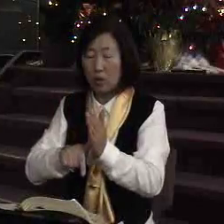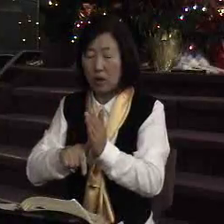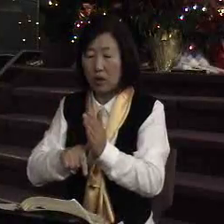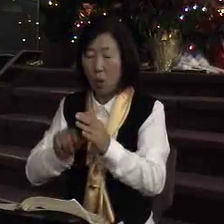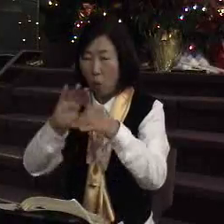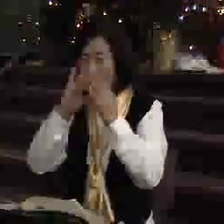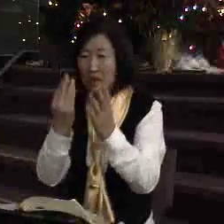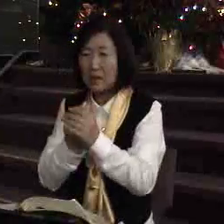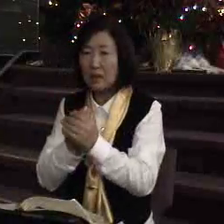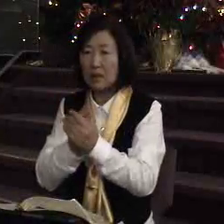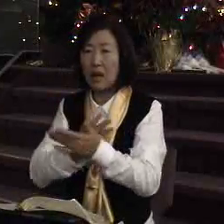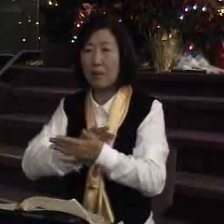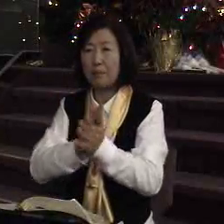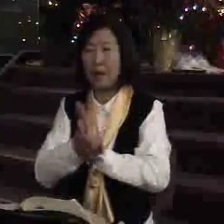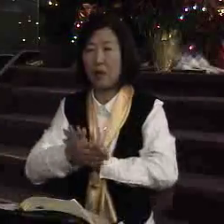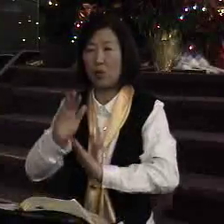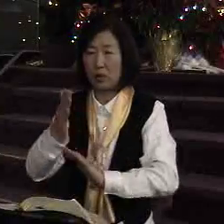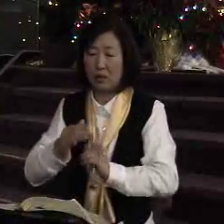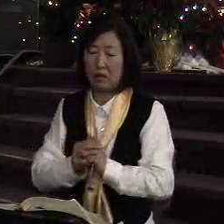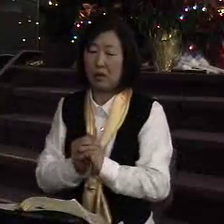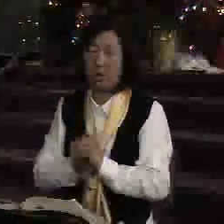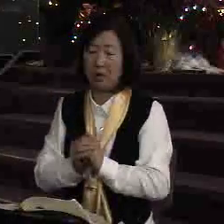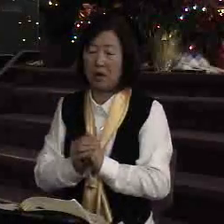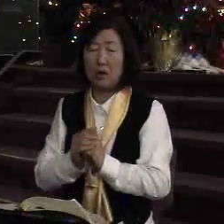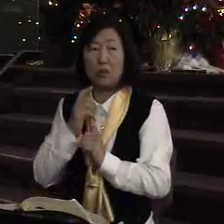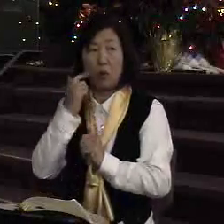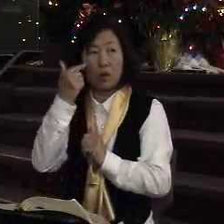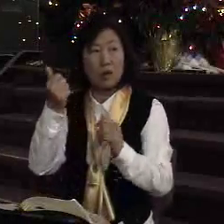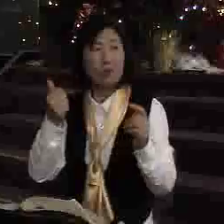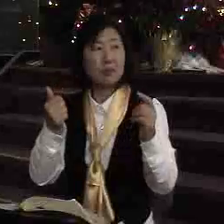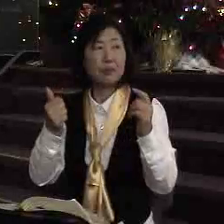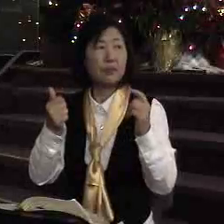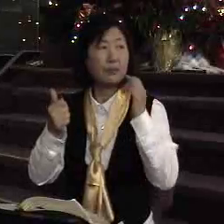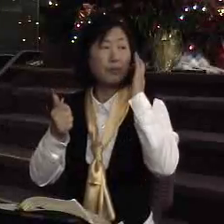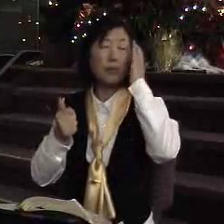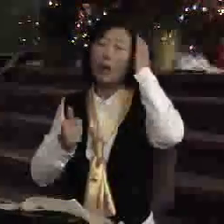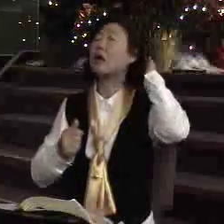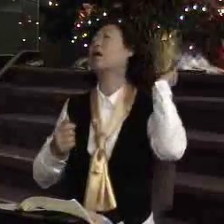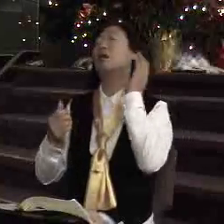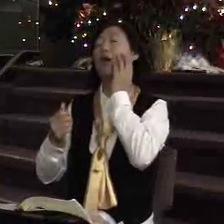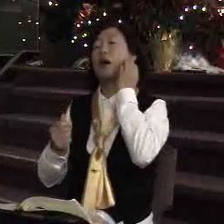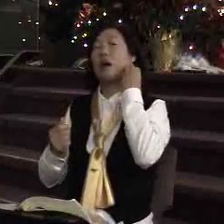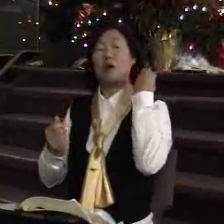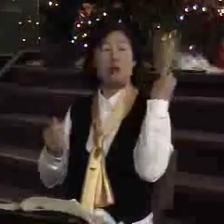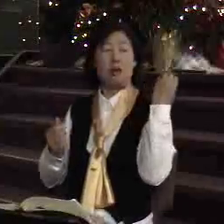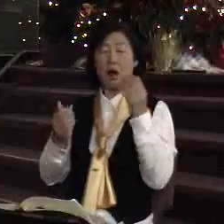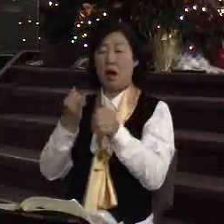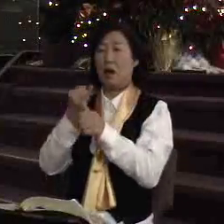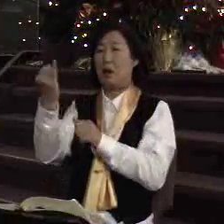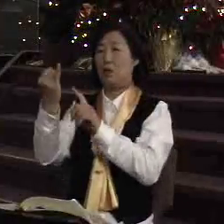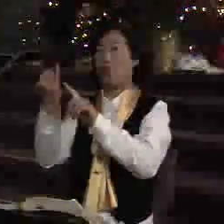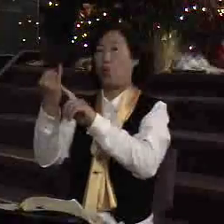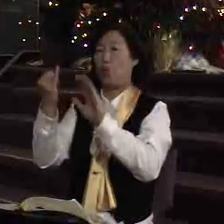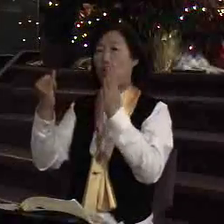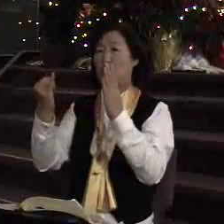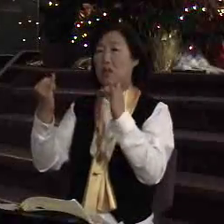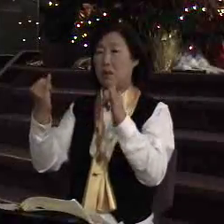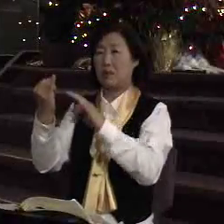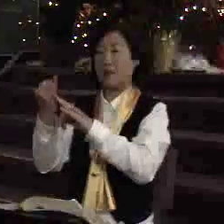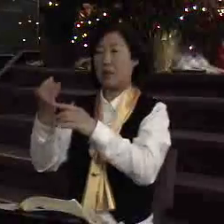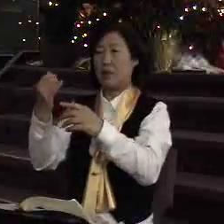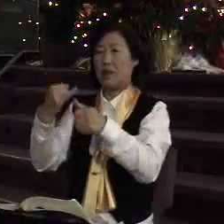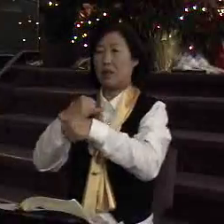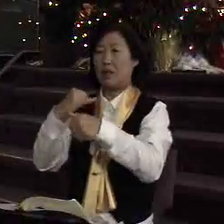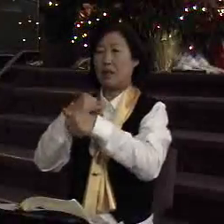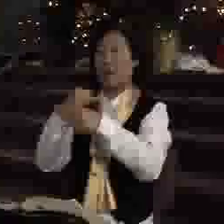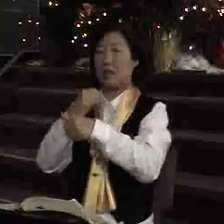변해버립니다. 아시죠? 제가 이제 우리 아내와 이제 아내 될 사람, 그때 아내 될 사람이었죠. 저희 연애를 하는데 어느